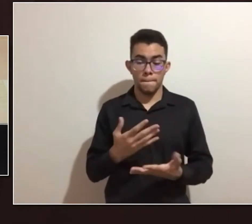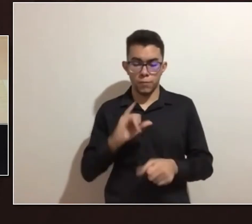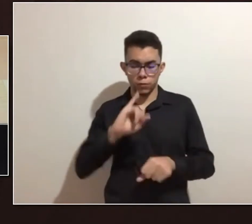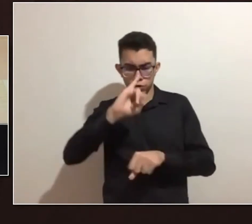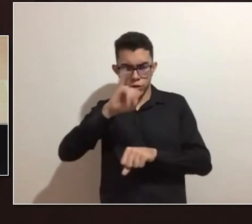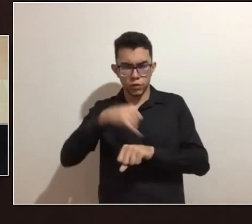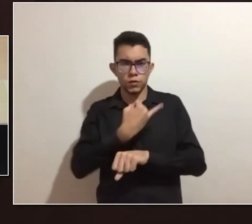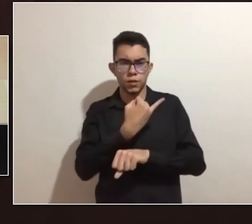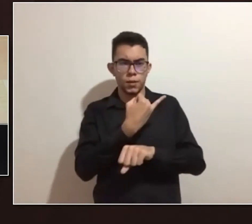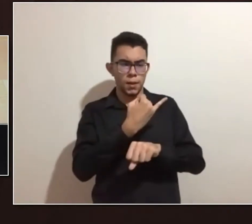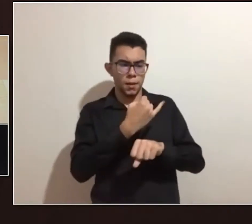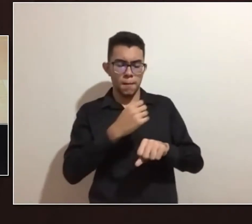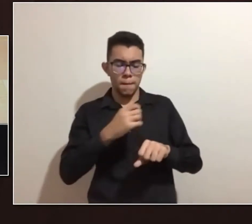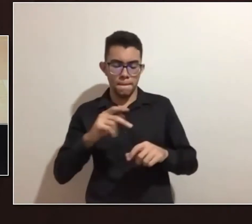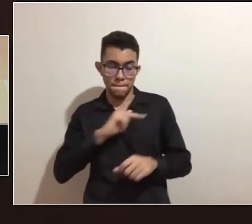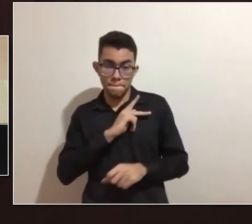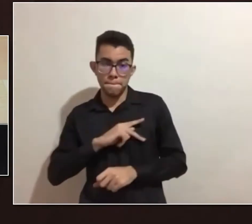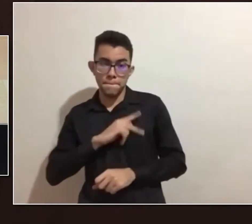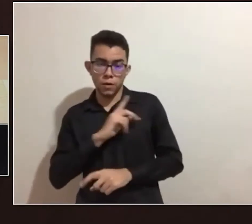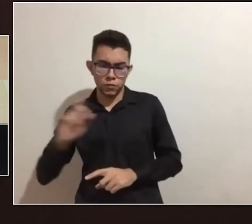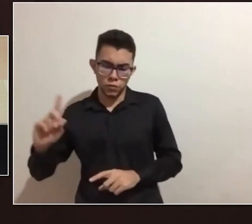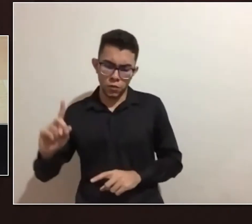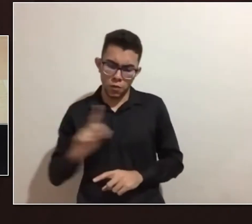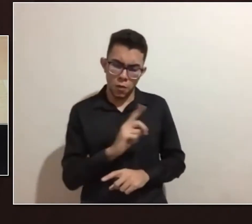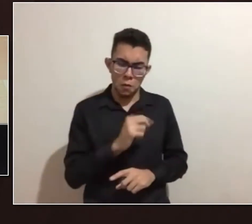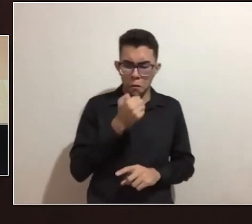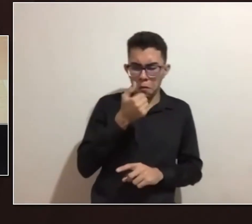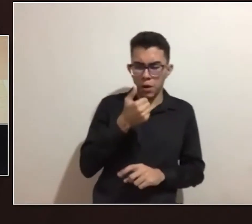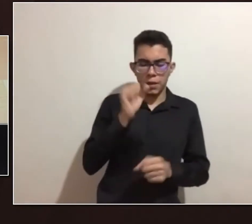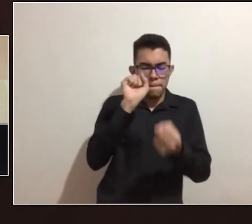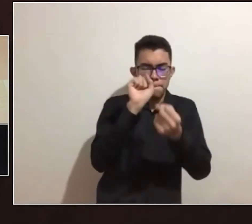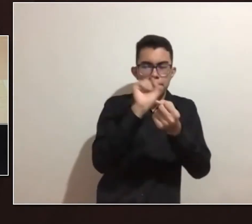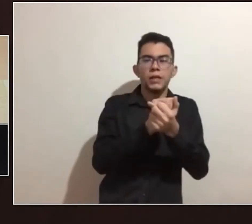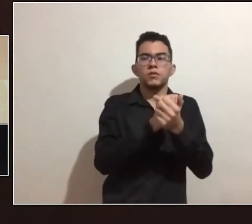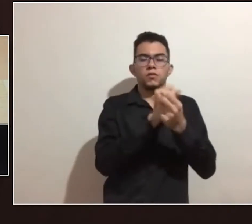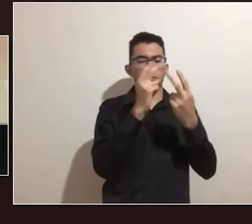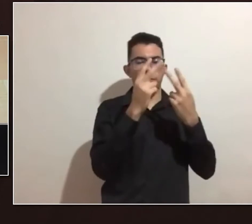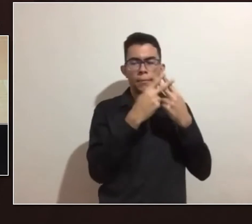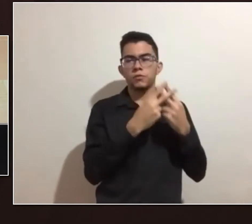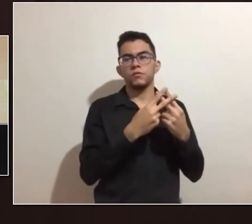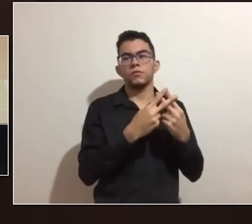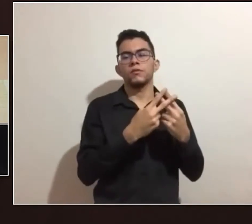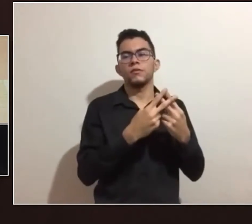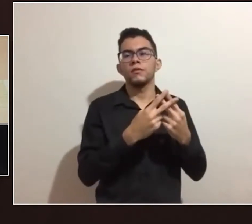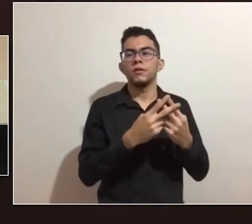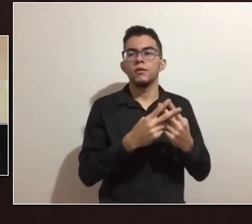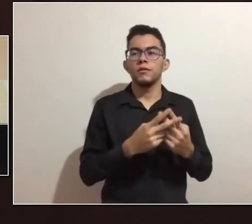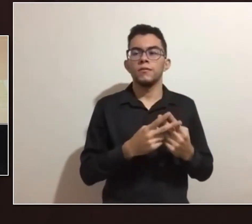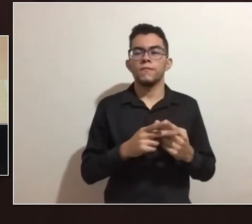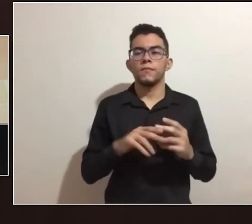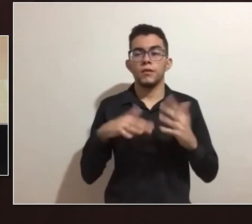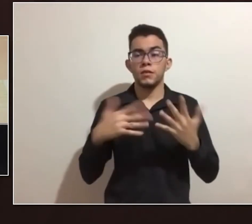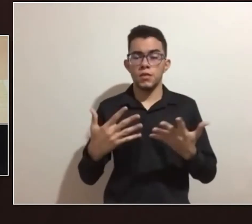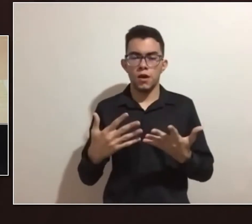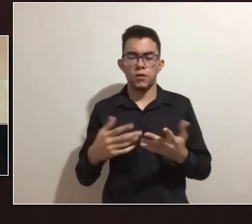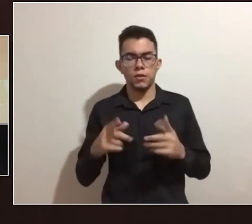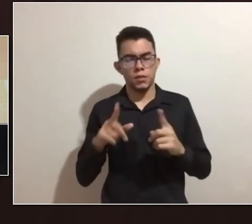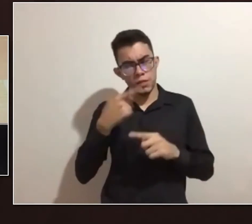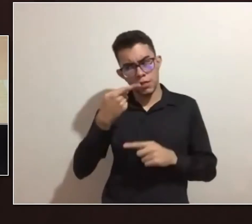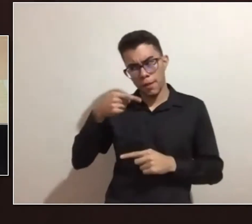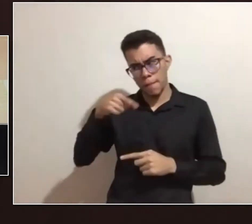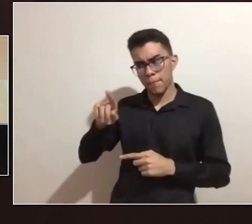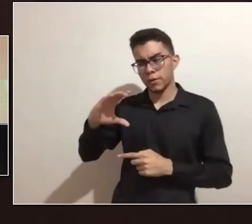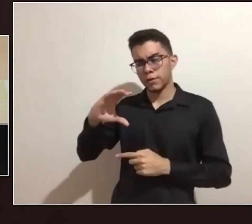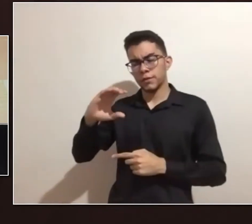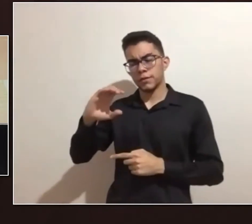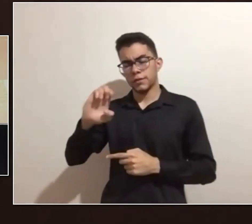o comandante, né, Cláudio Lísias o salvou de ser morto. Ele foi levado para Cesareia, ficou 2 anos em